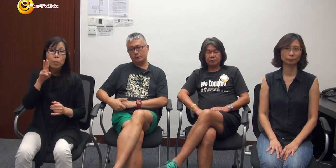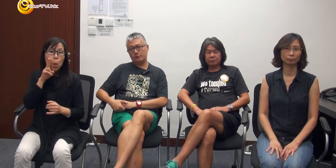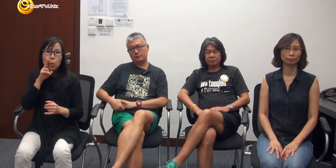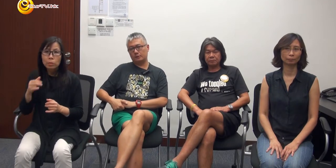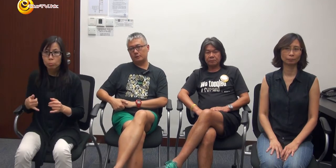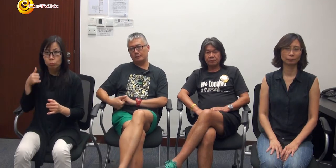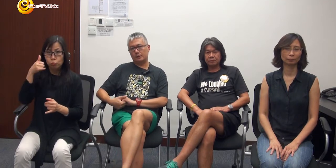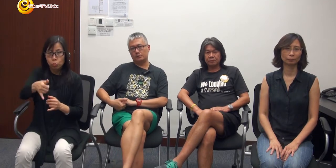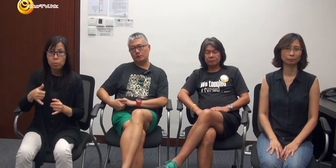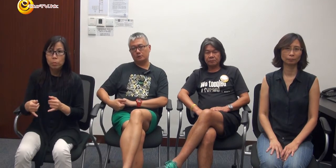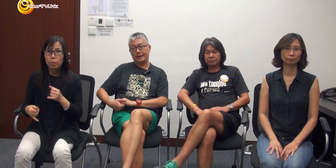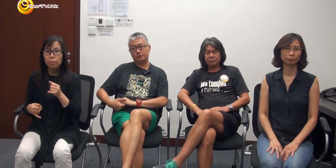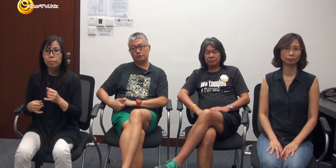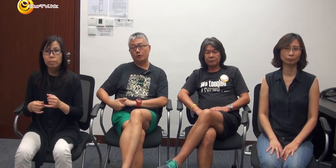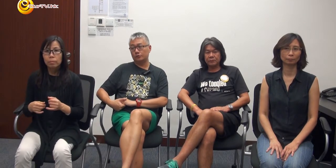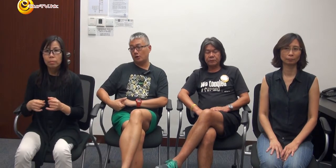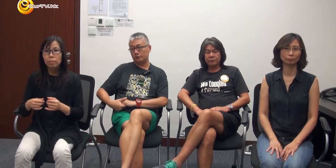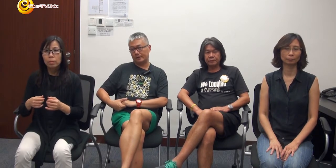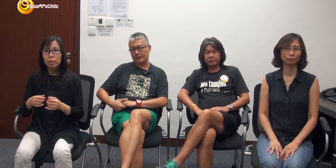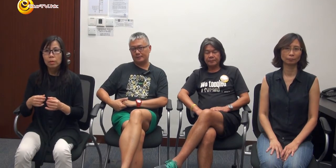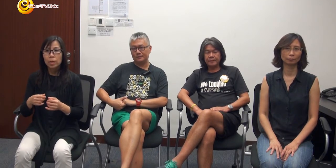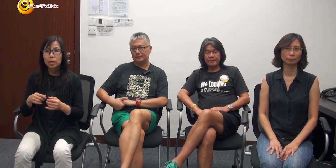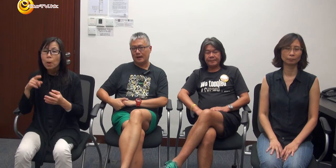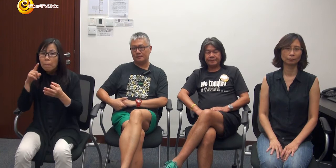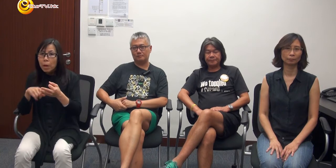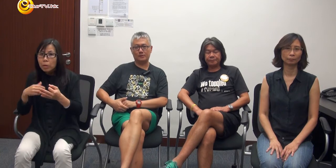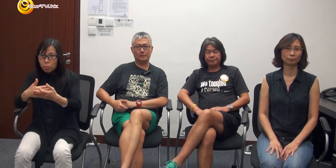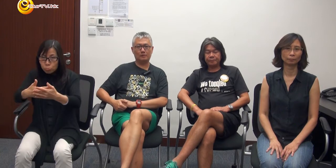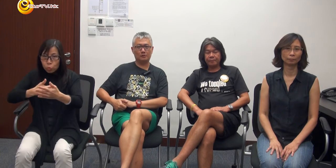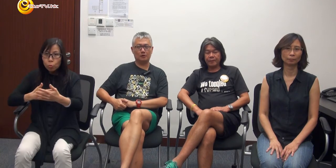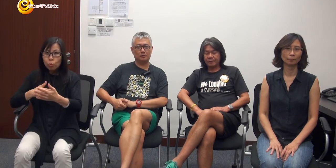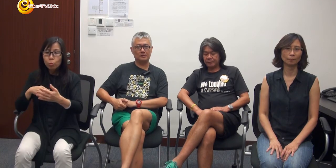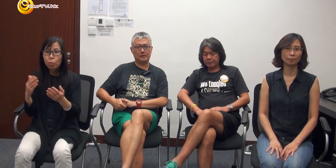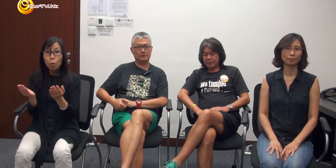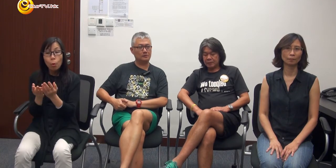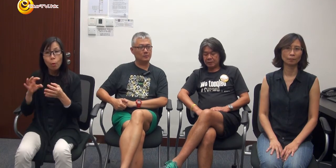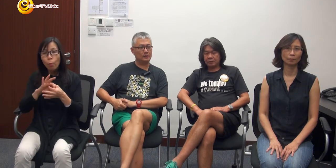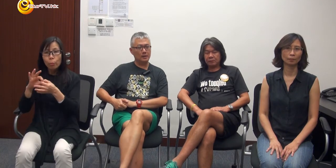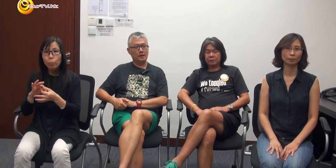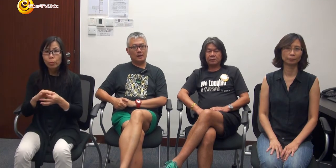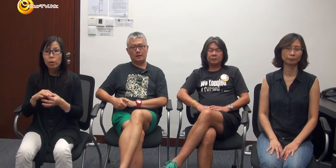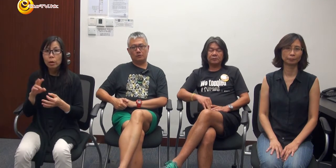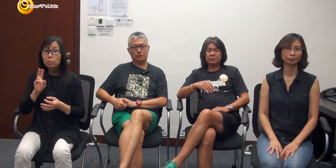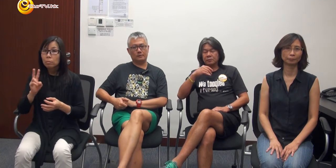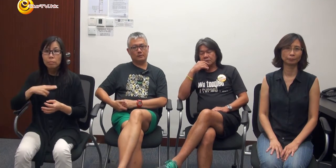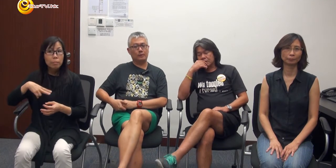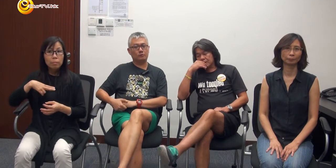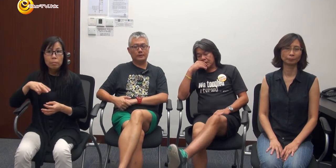雖然即係名義上講，但係退出咗學聯啦，咁但係唔係代表學聯喺成件事上面咧係完全袖手旁觀嘅。